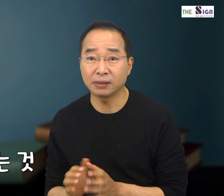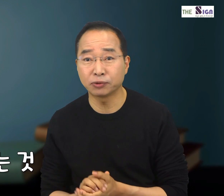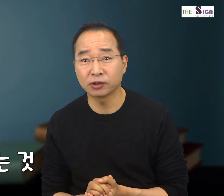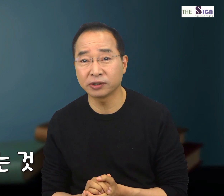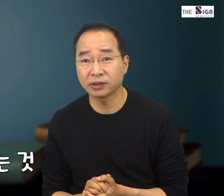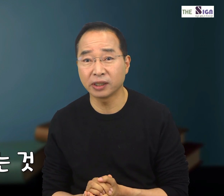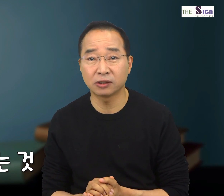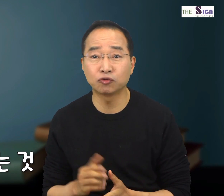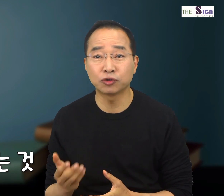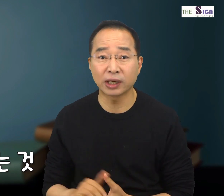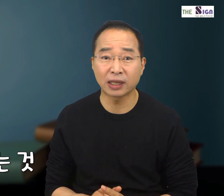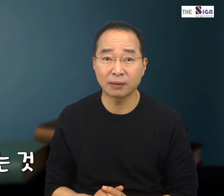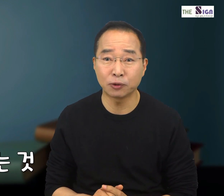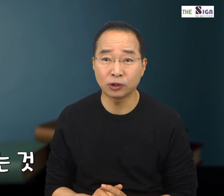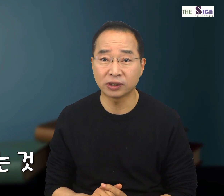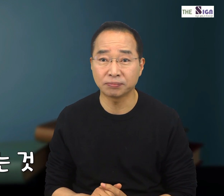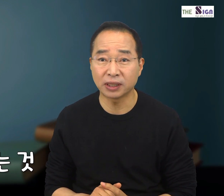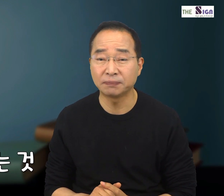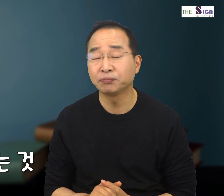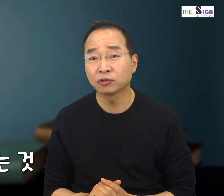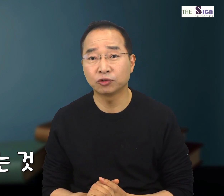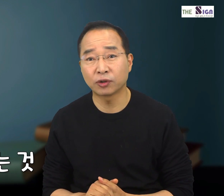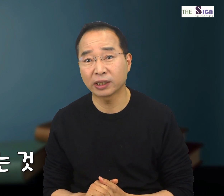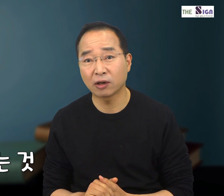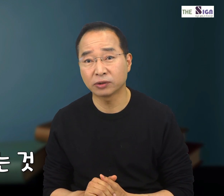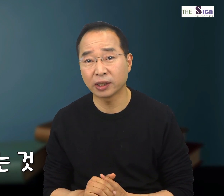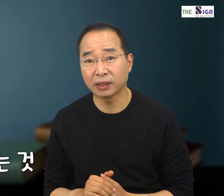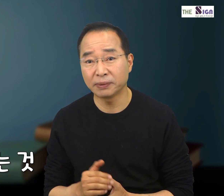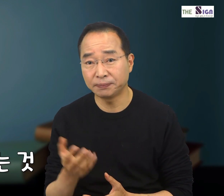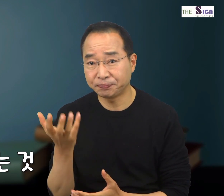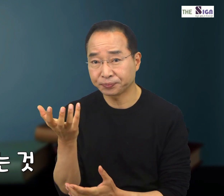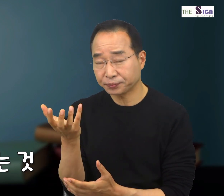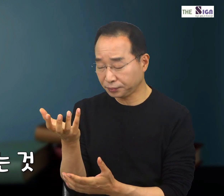붙어 쓰는 게 이제 구걸하다라는 표현이 있습니다. 구걸하다는 어떻게 하냐면,